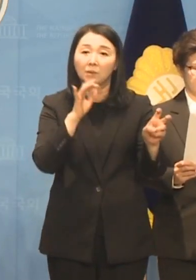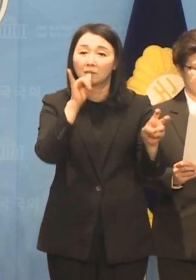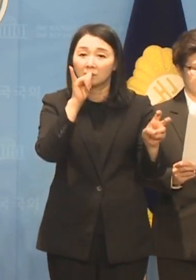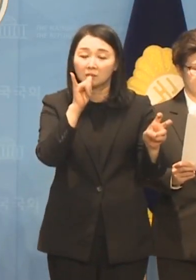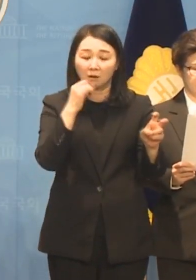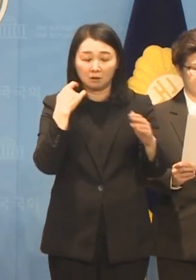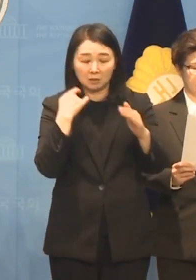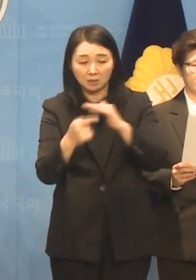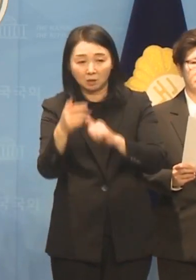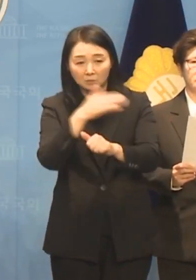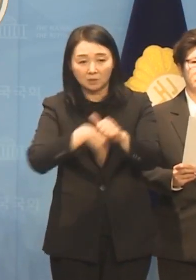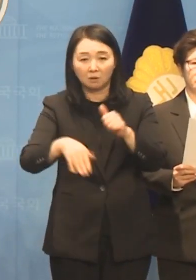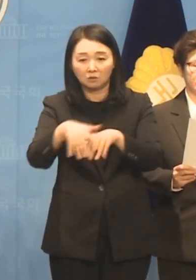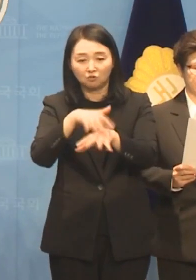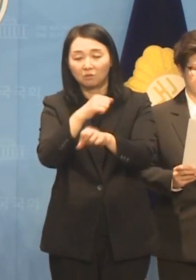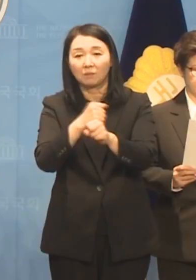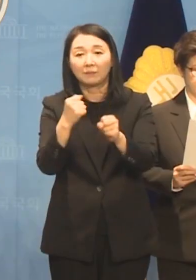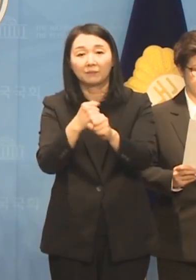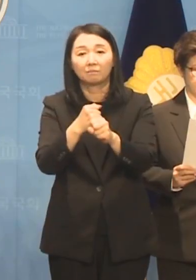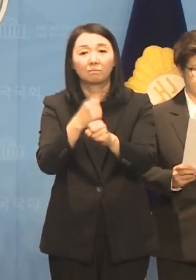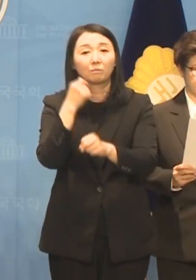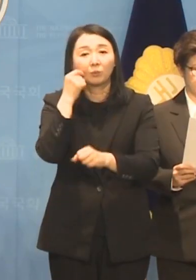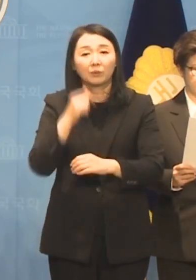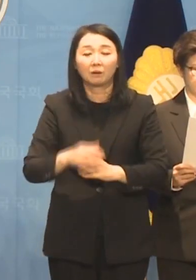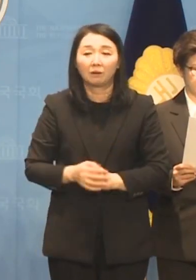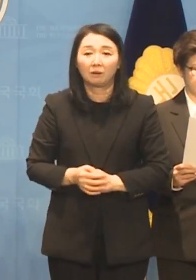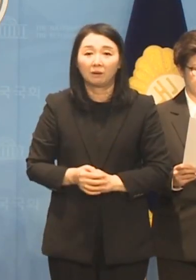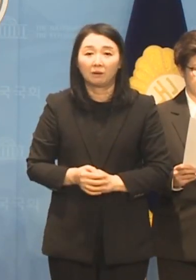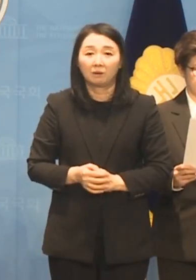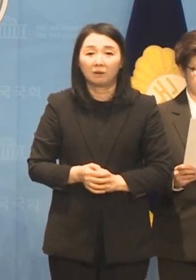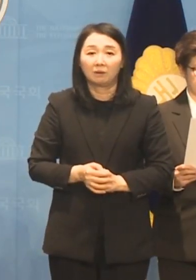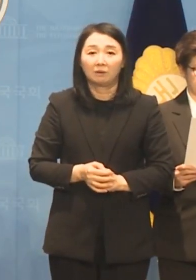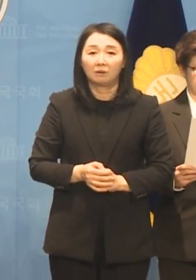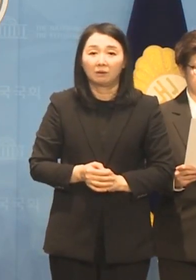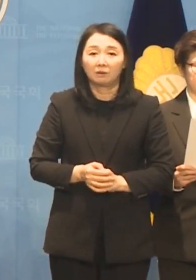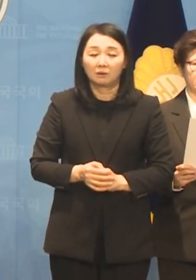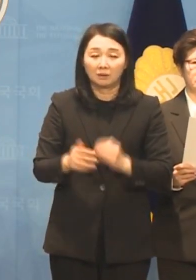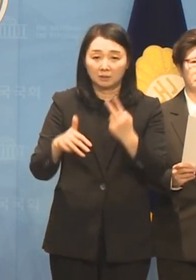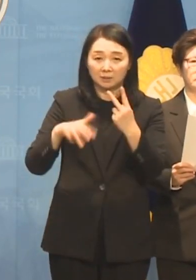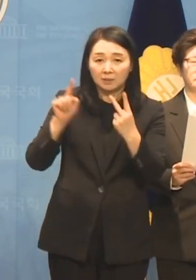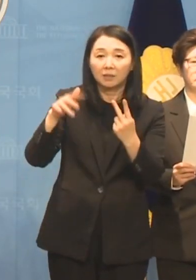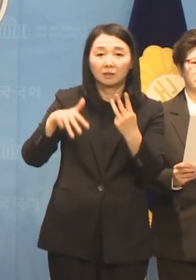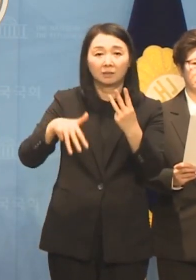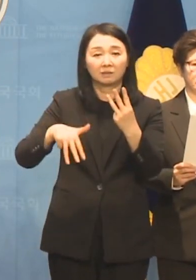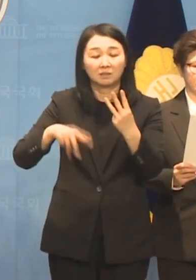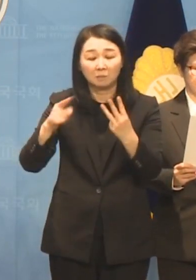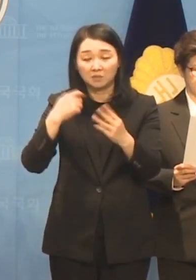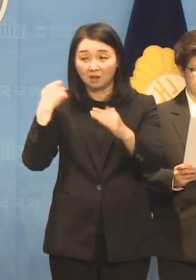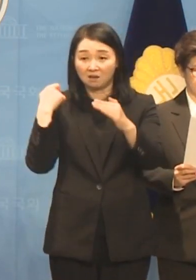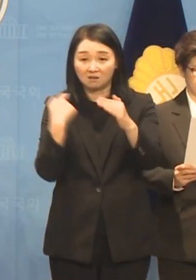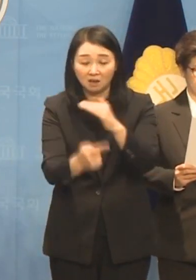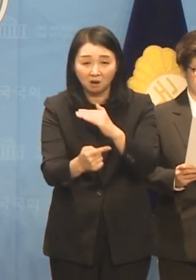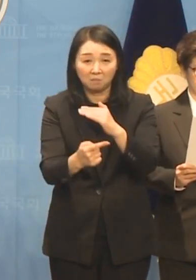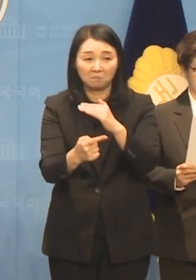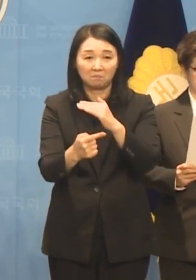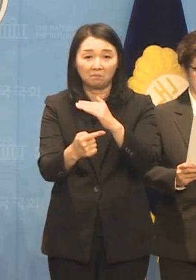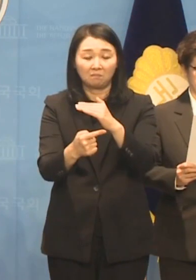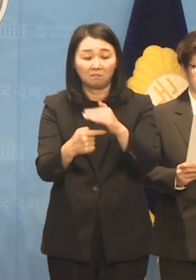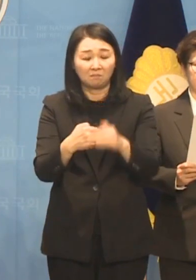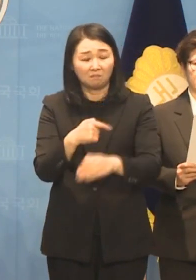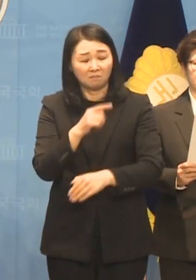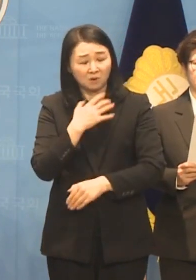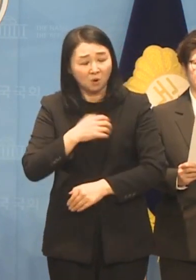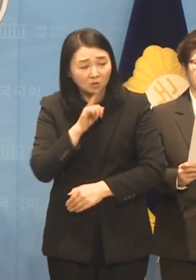계엄 상황실 구성도 못했는데 있지도 않은 2차, 3차 계엄까지 거론하는